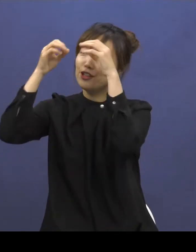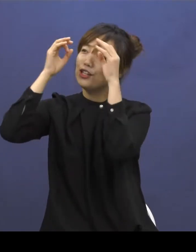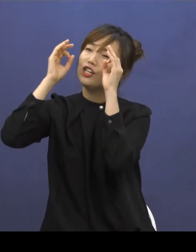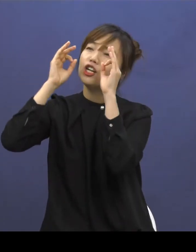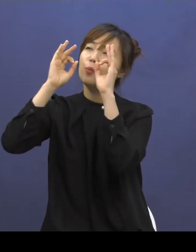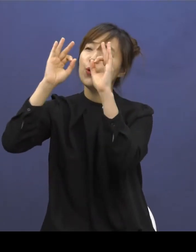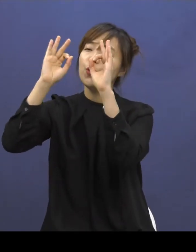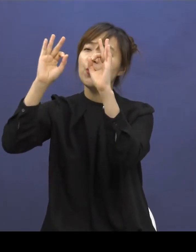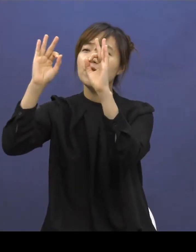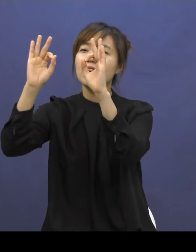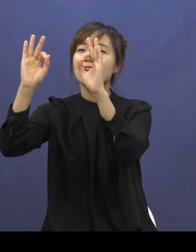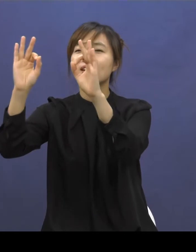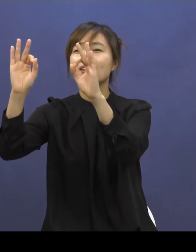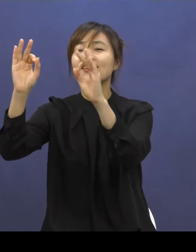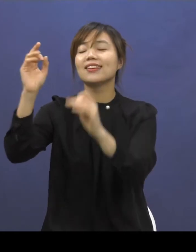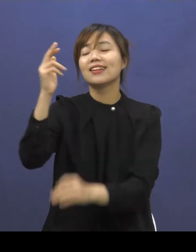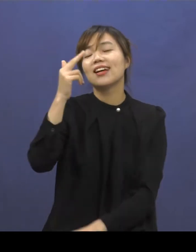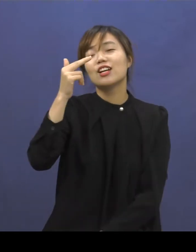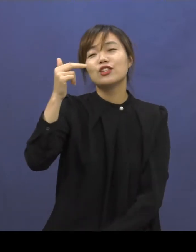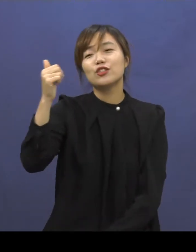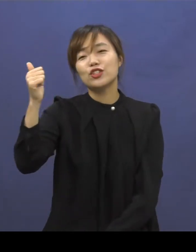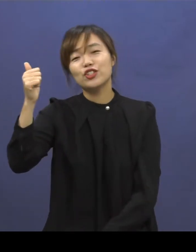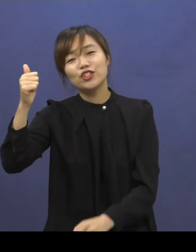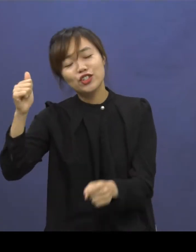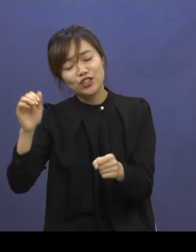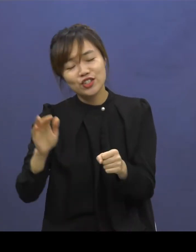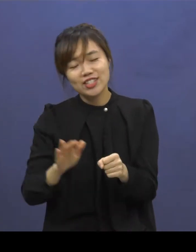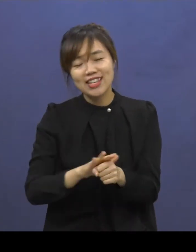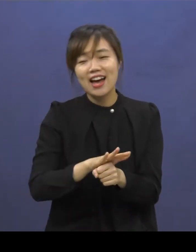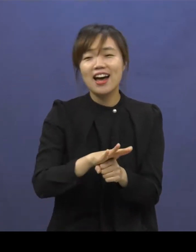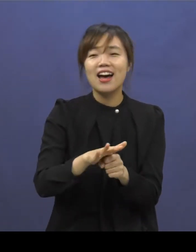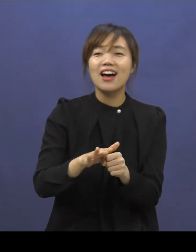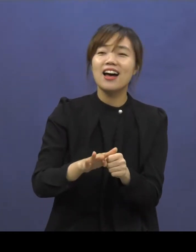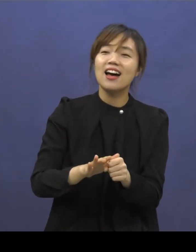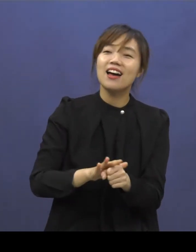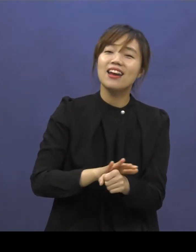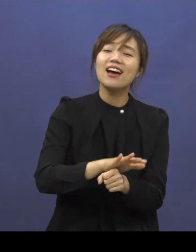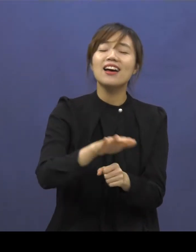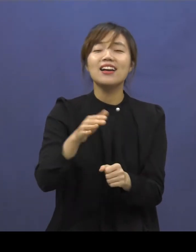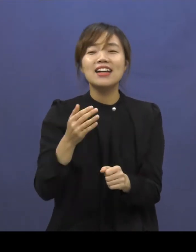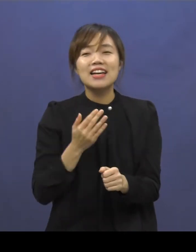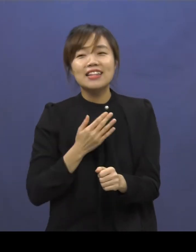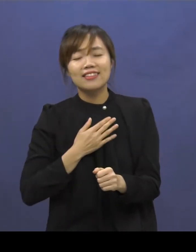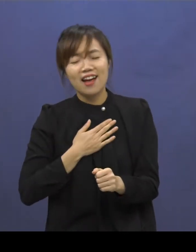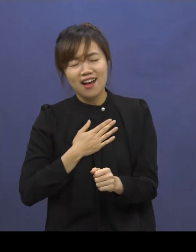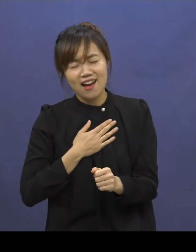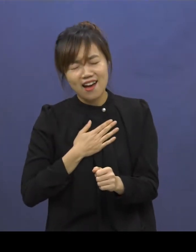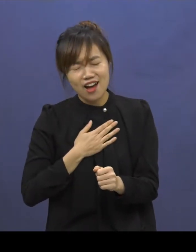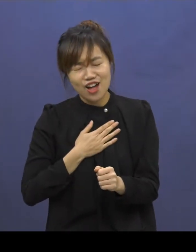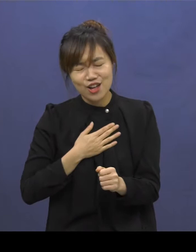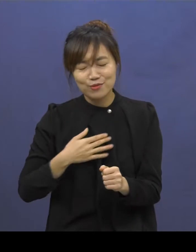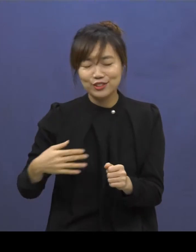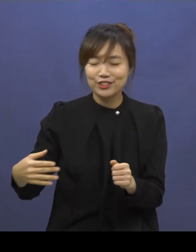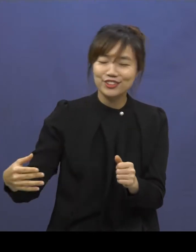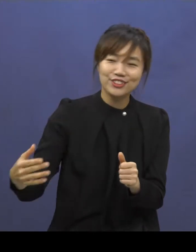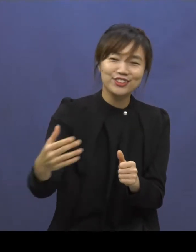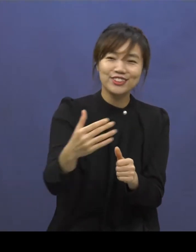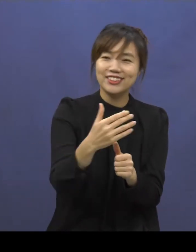얼굴 보내 주 사랑 날